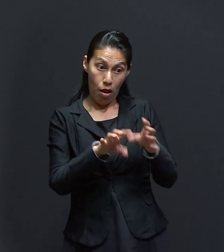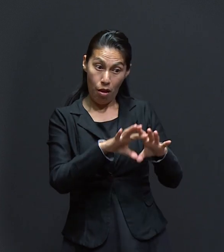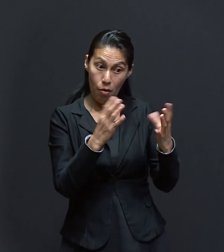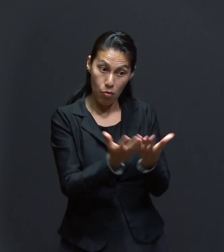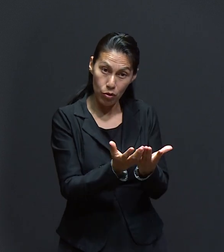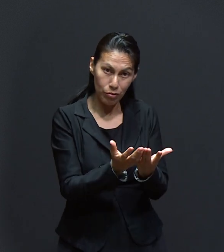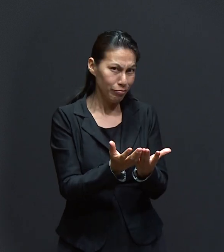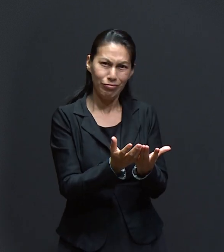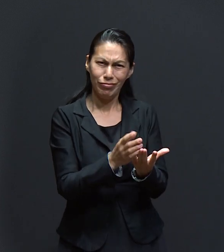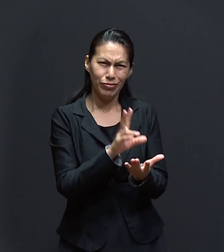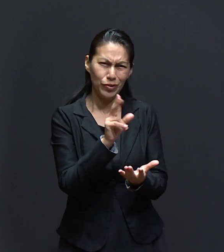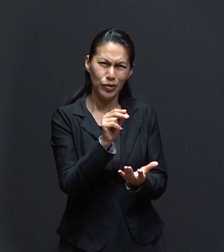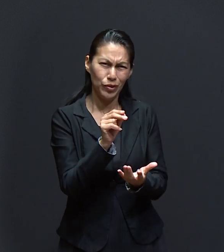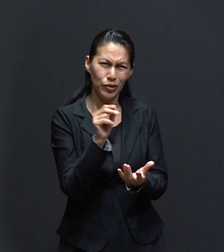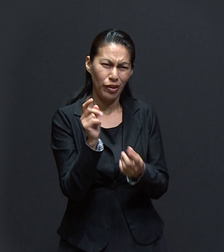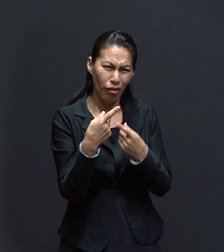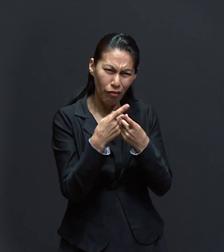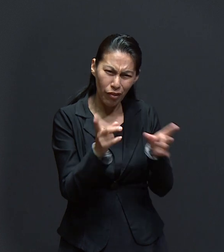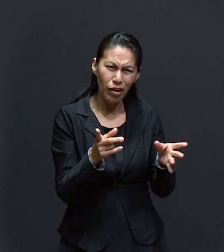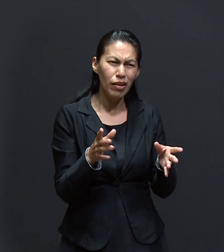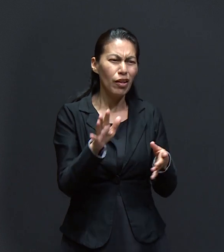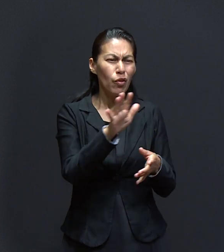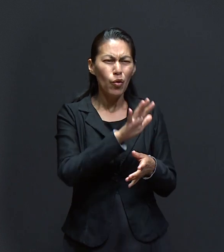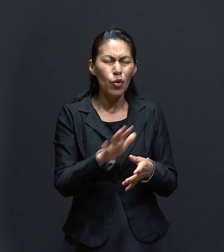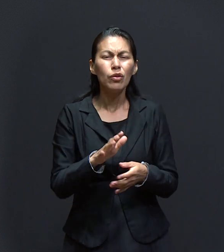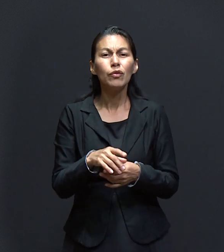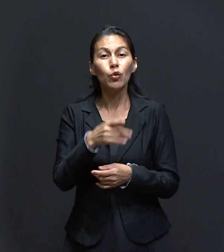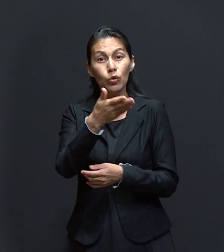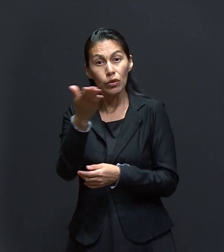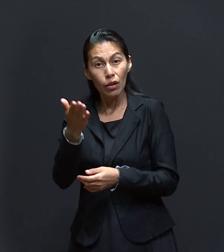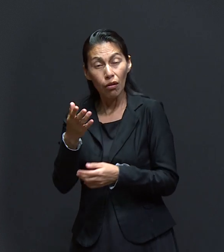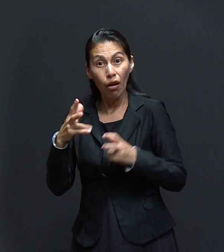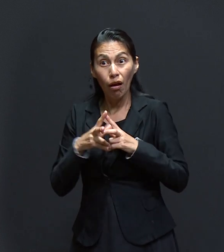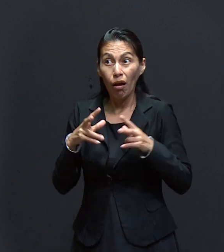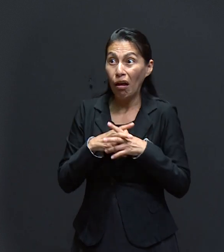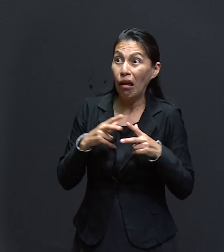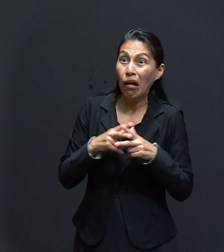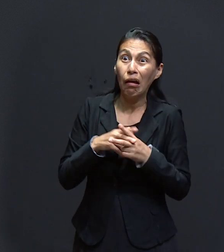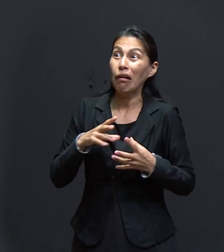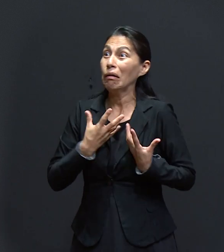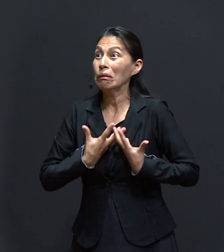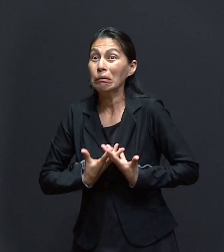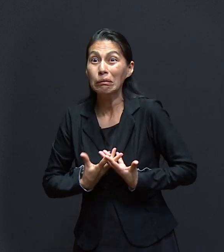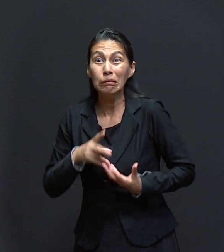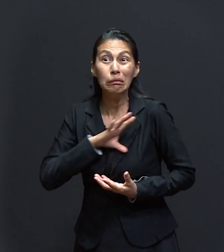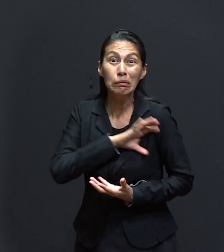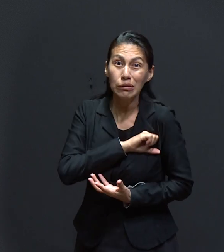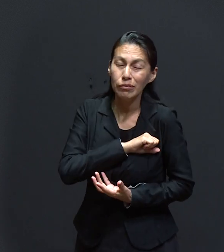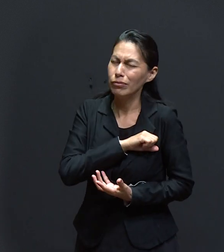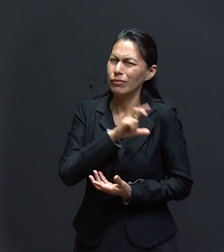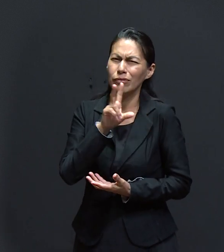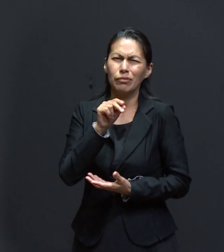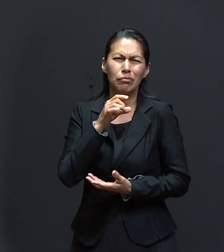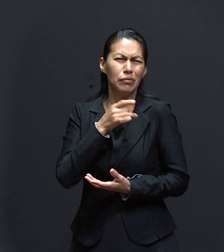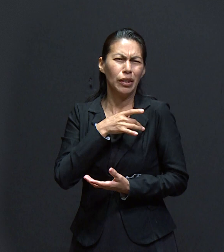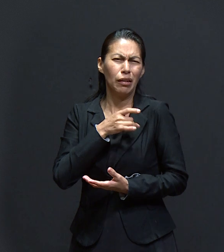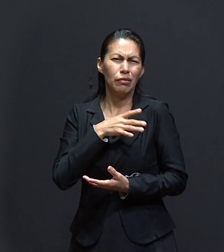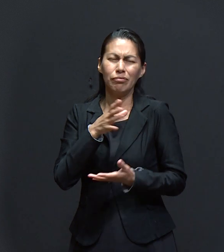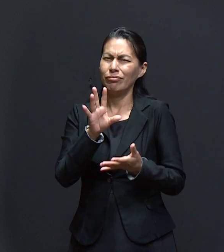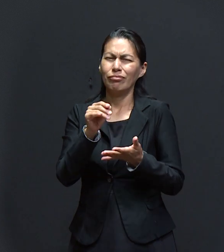turbe vuestro corazón ni tenga miedo esta noche vamos a